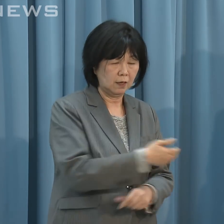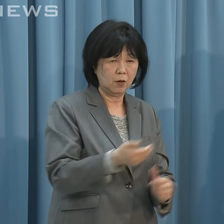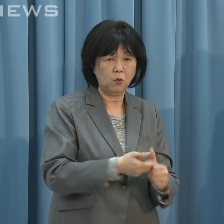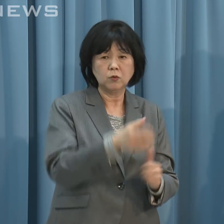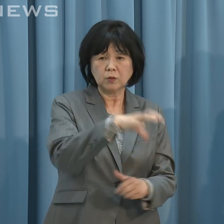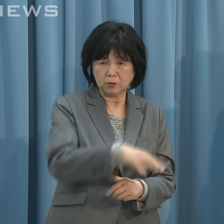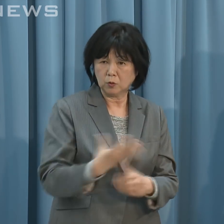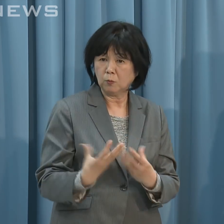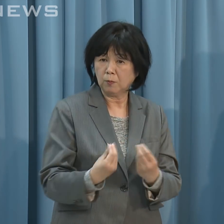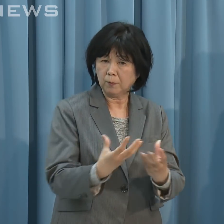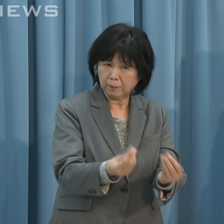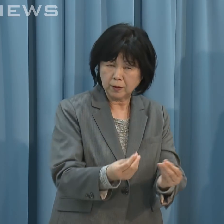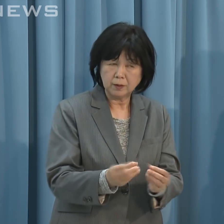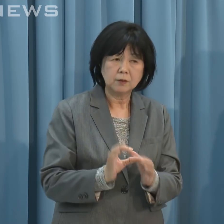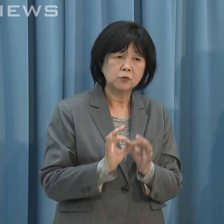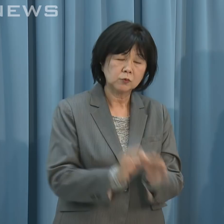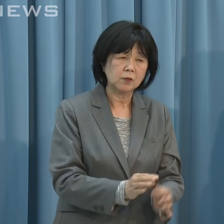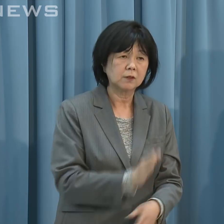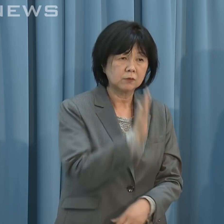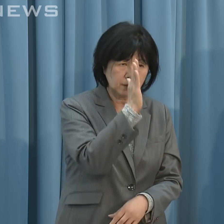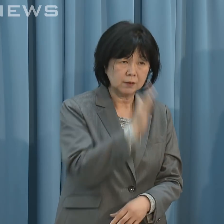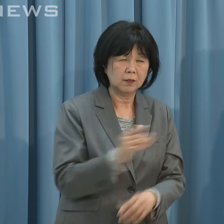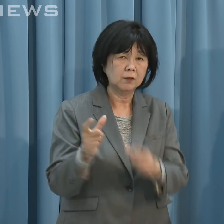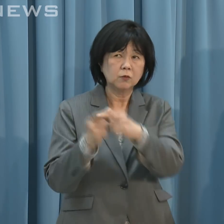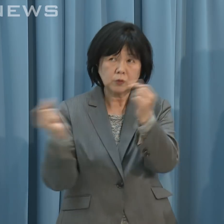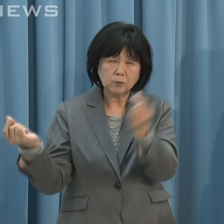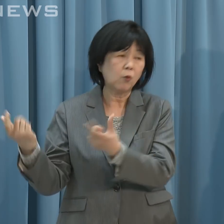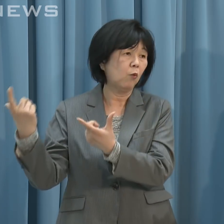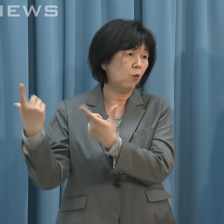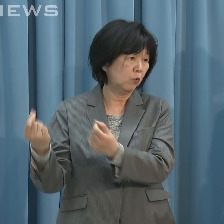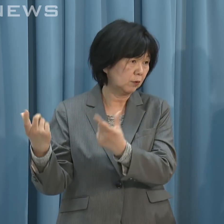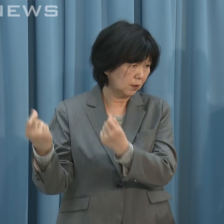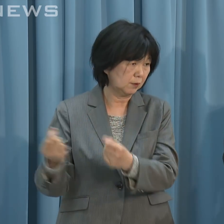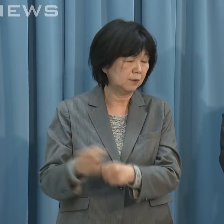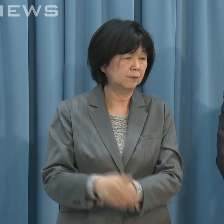けてもらう。今まで、やってる国の方もそうなって